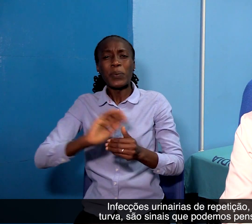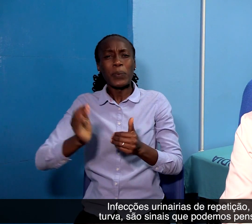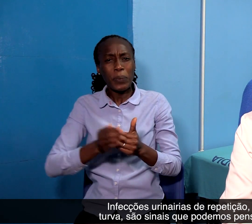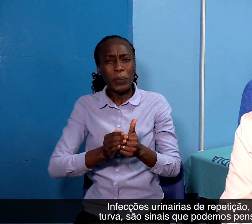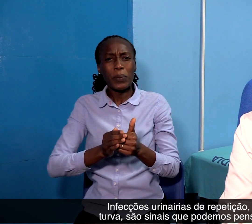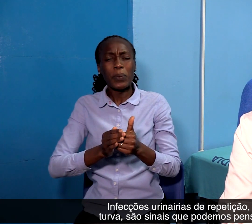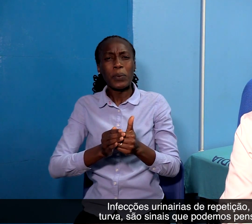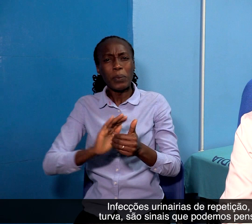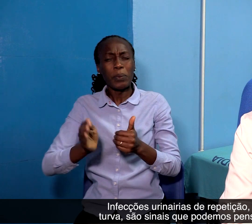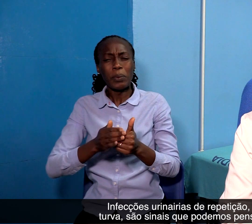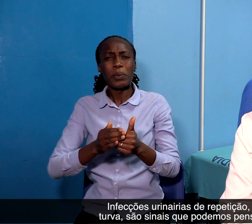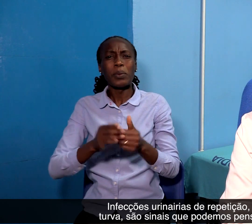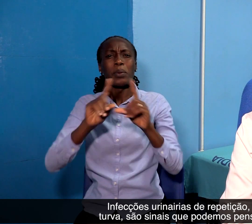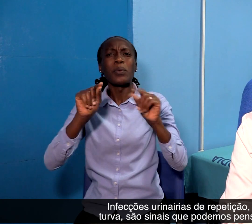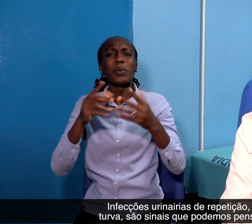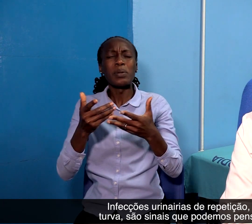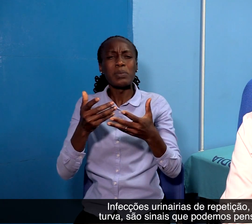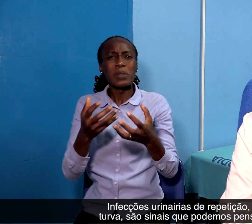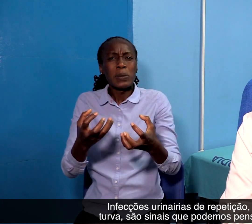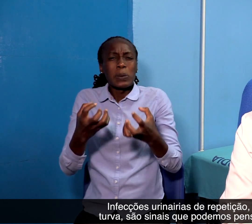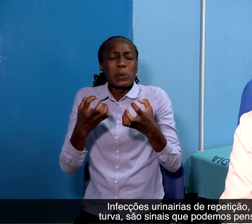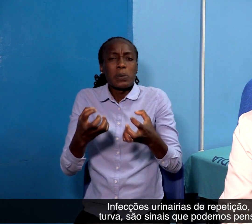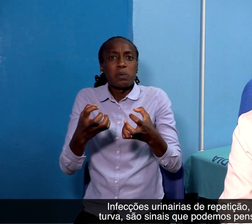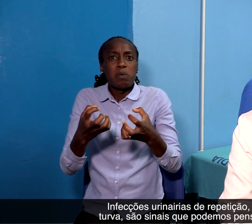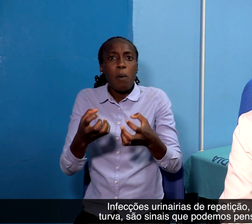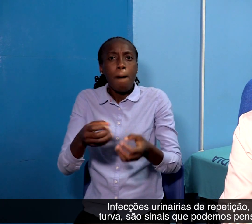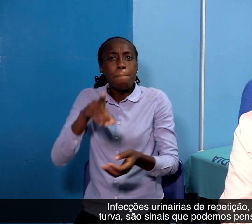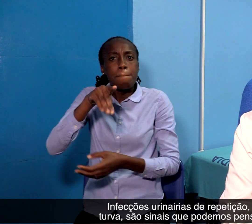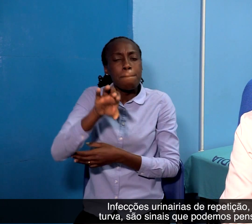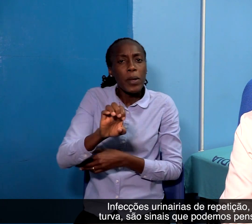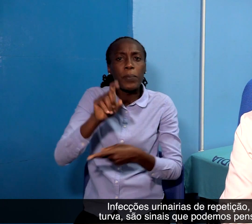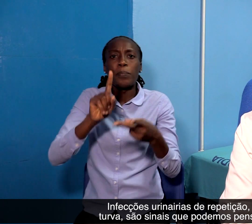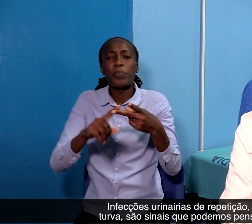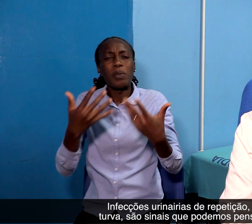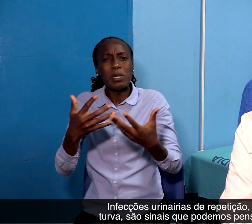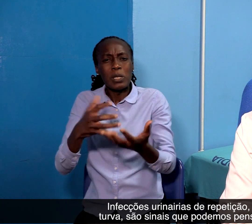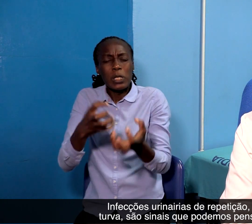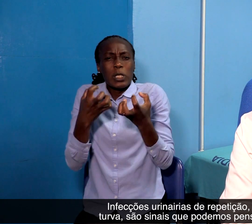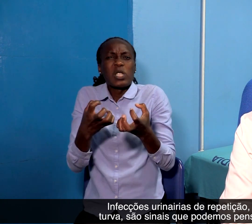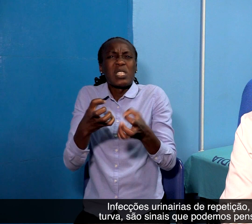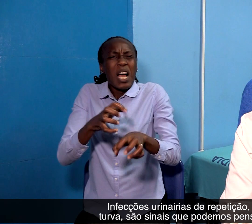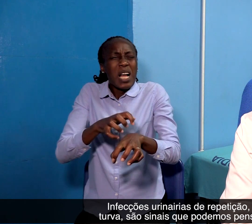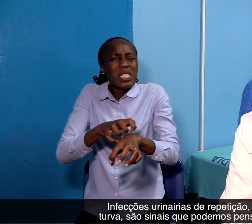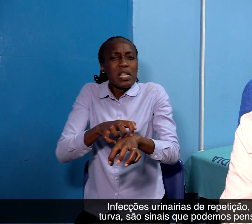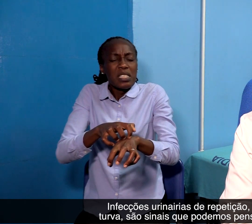Portanto, os indivíduos também têm o que chamamos de formigueiro. E